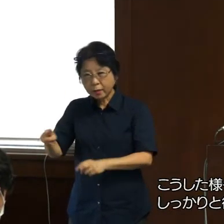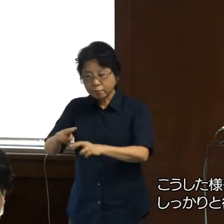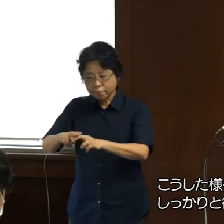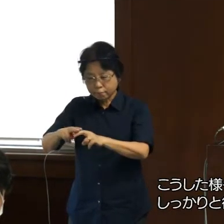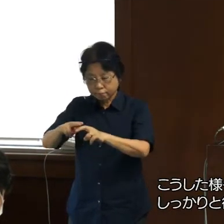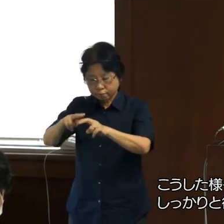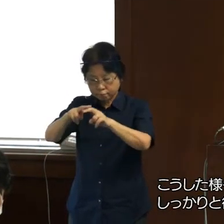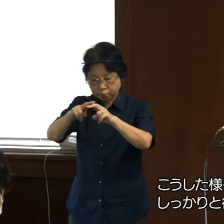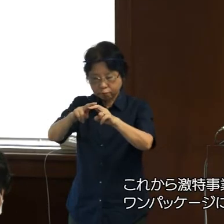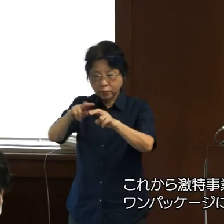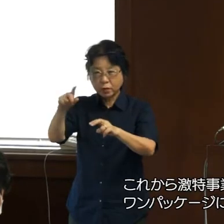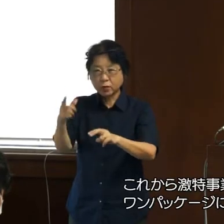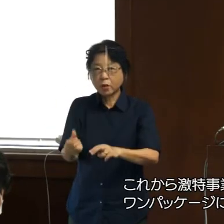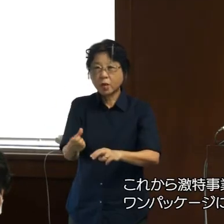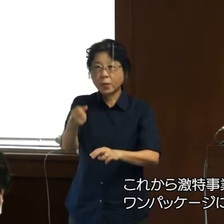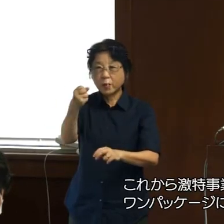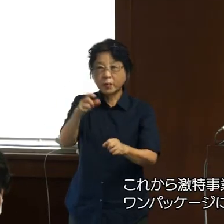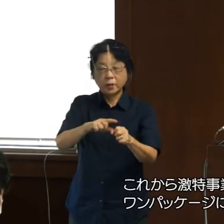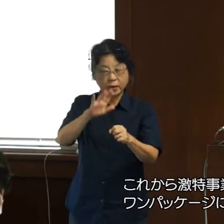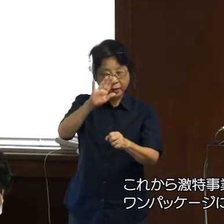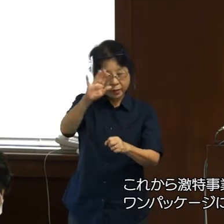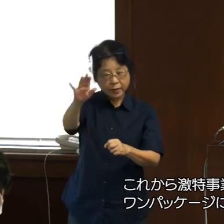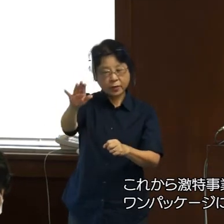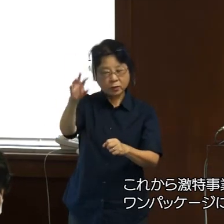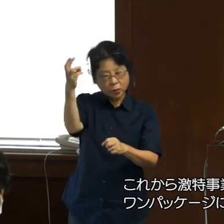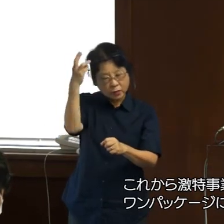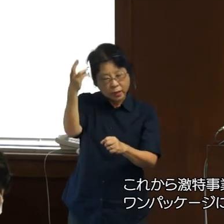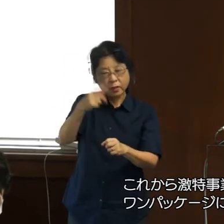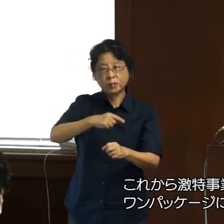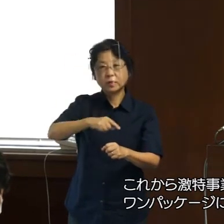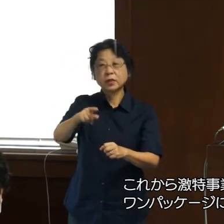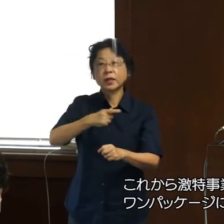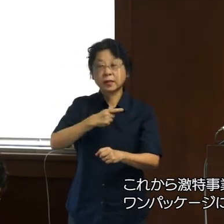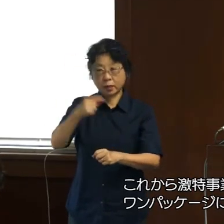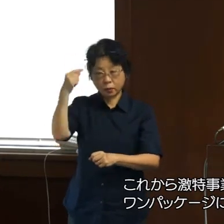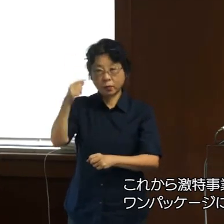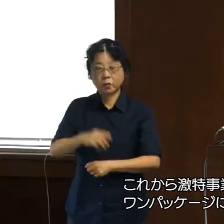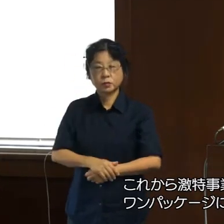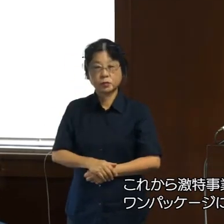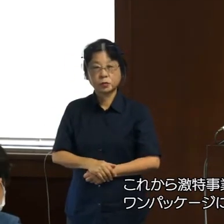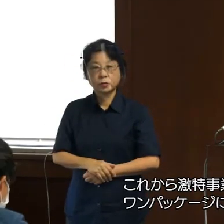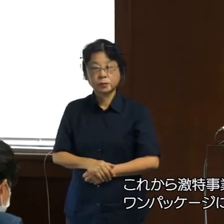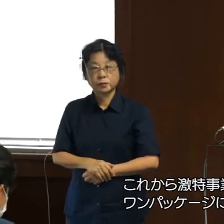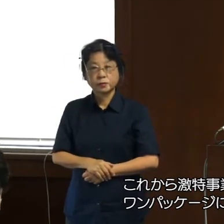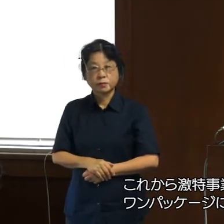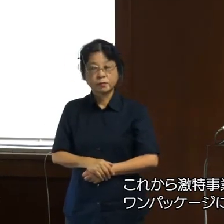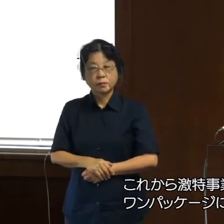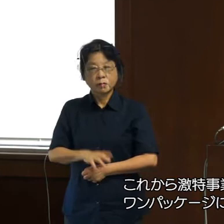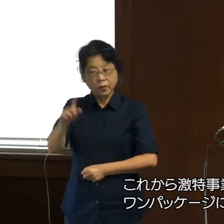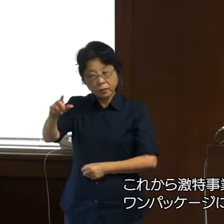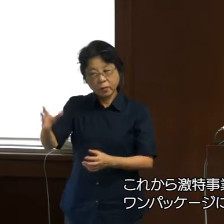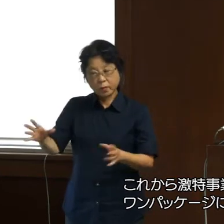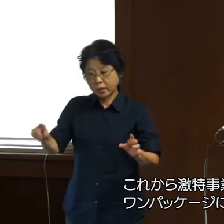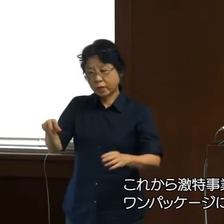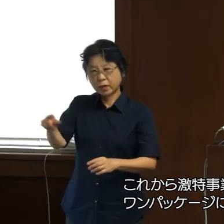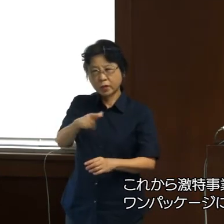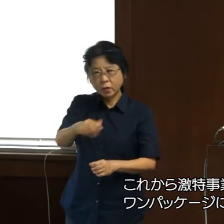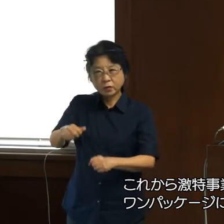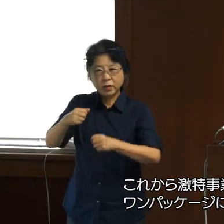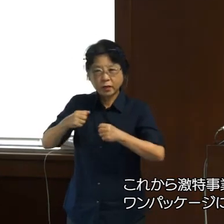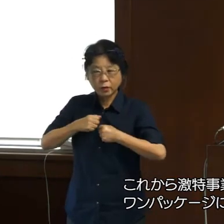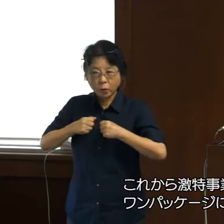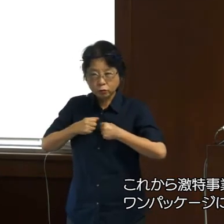後世に残していく。でこれから激突時代事業も始まりますけれども、ワンパッケージにして今度こ